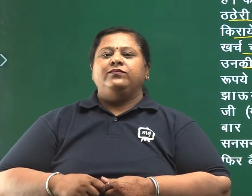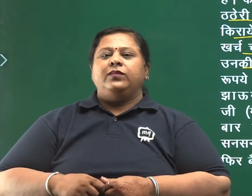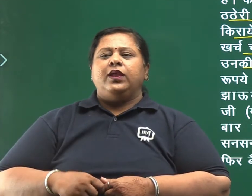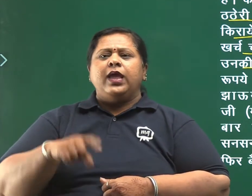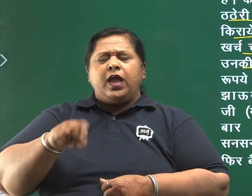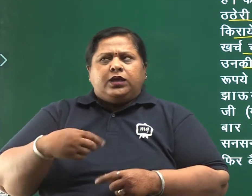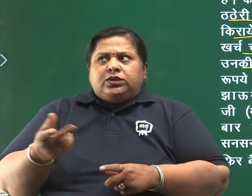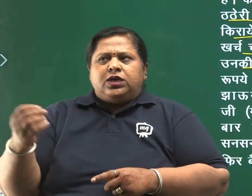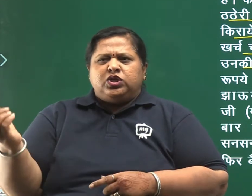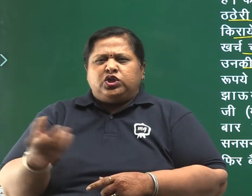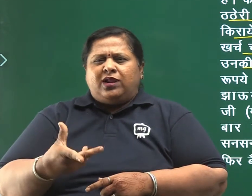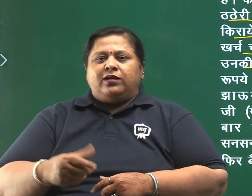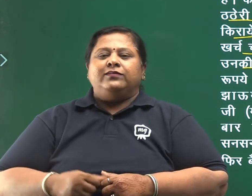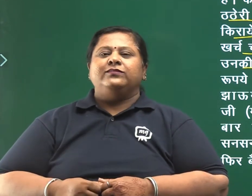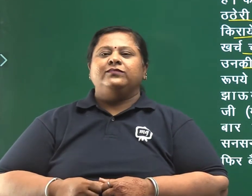एकाएक